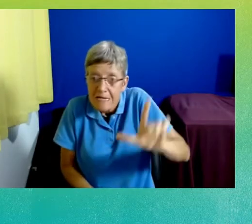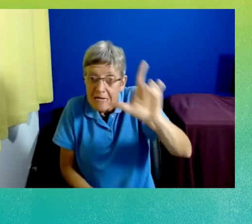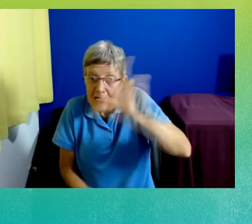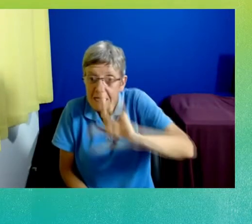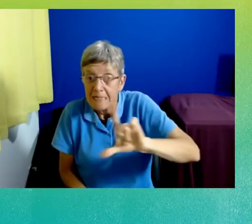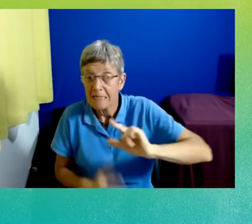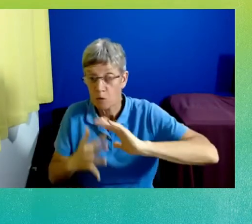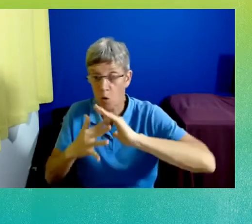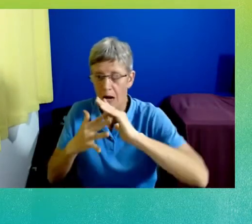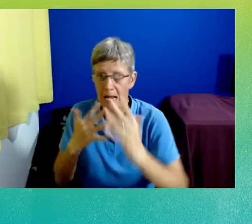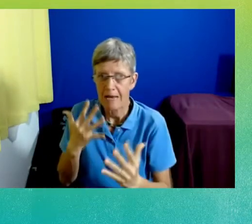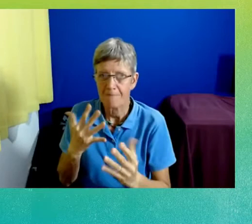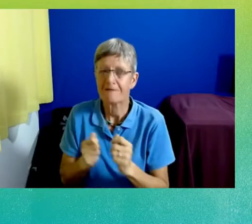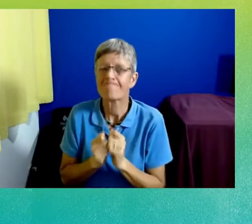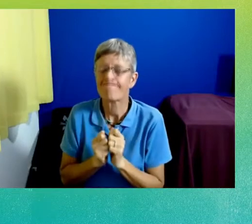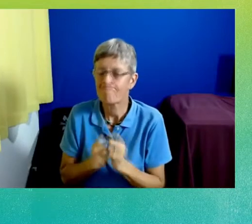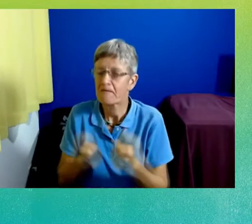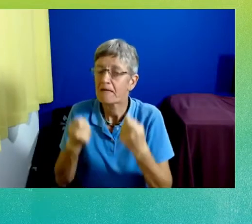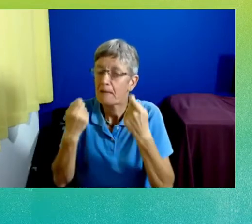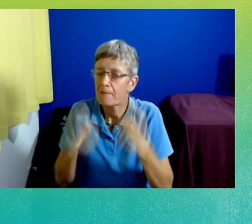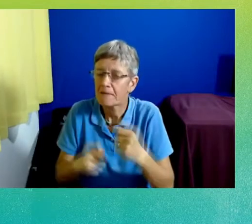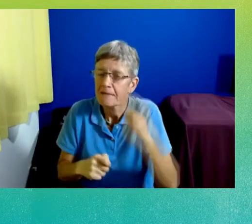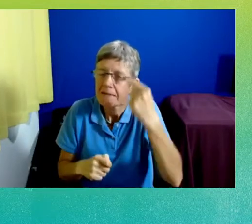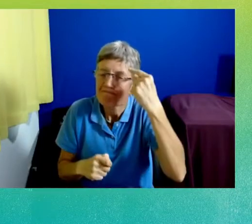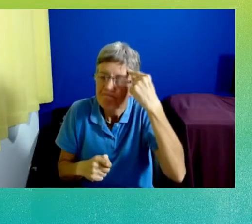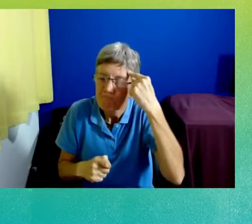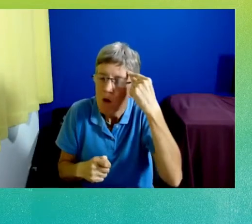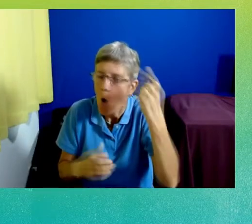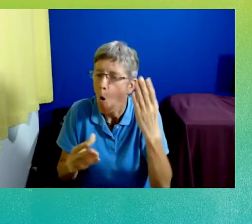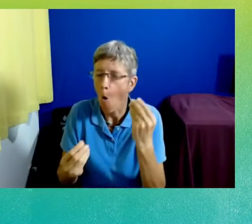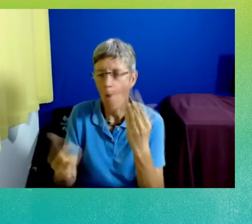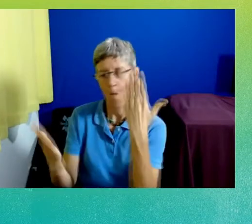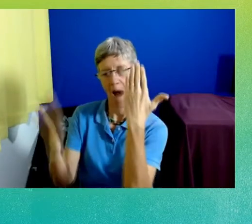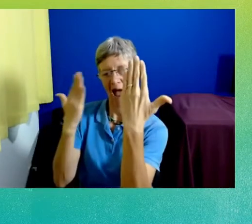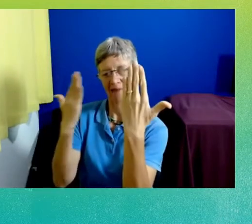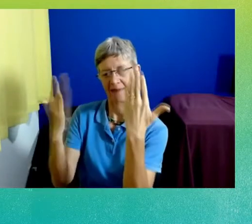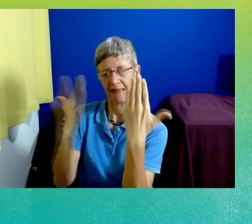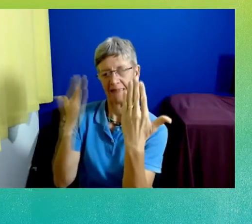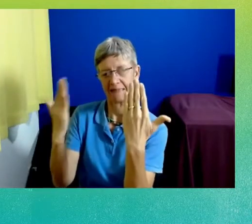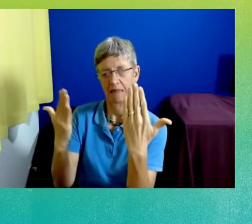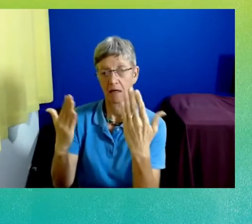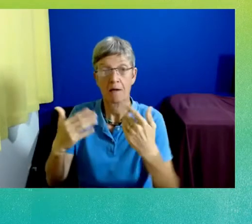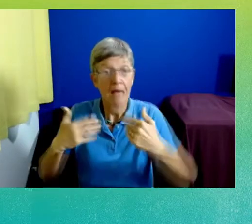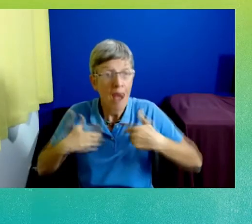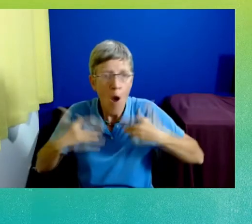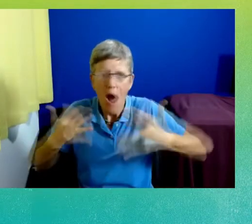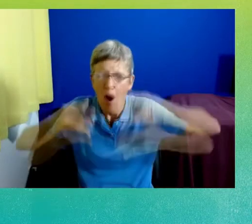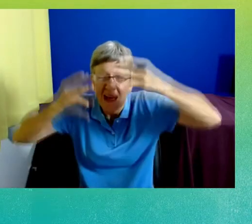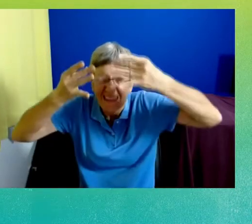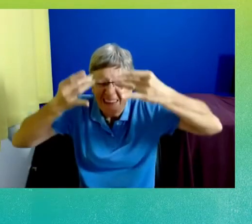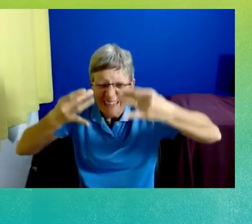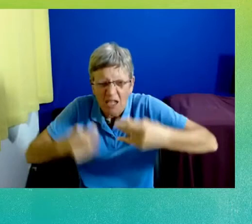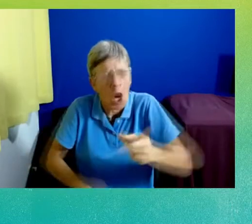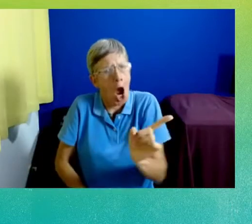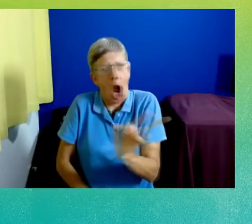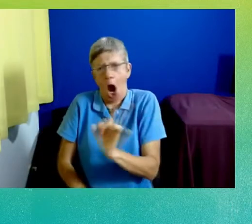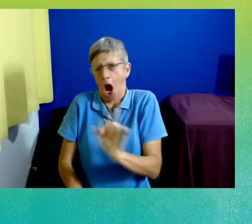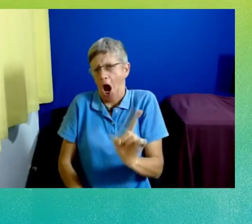a pessoa precisa pensar, se ela quer conhecer a literatura em Libras, ela precisa pensar